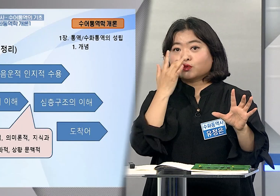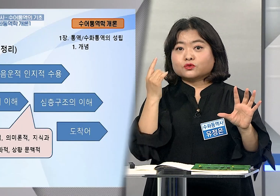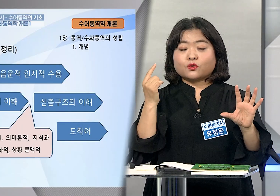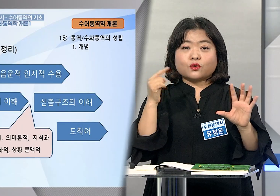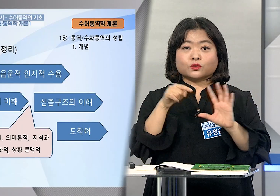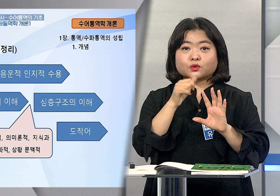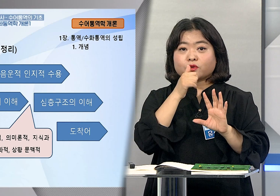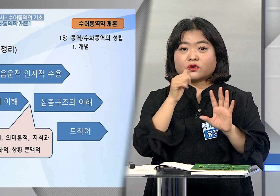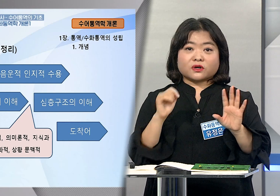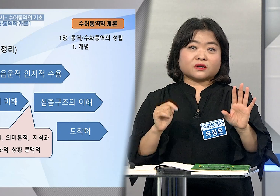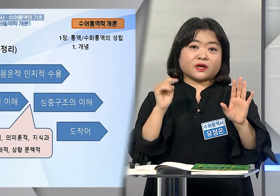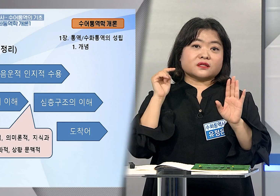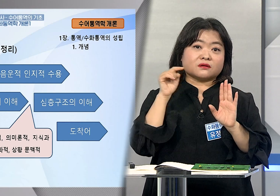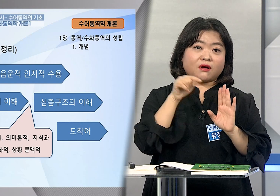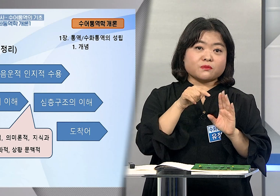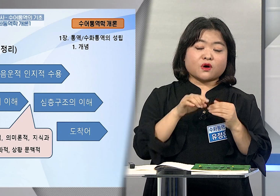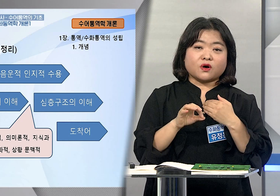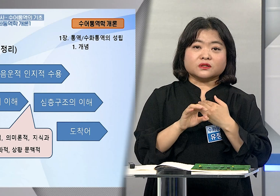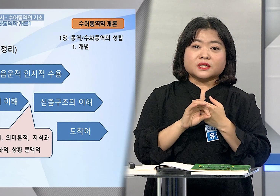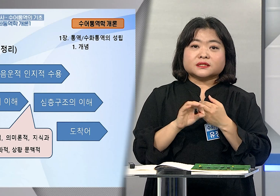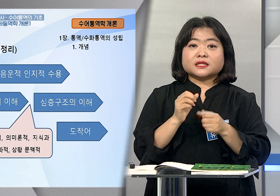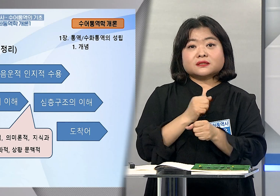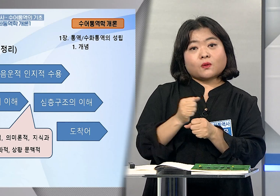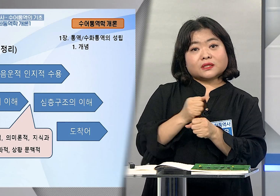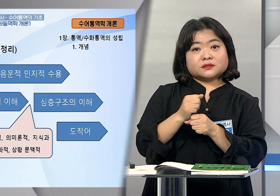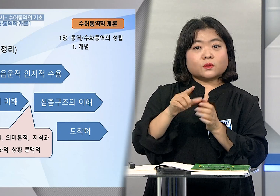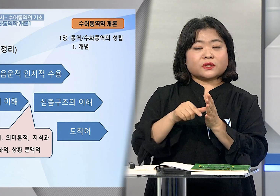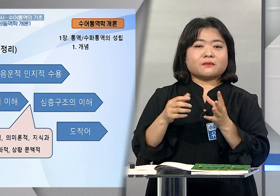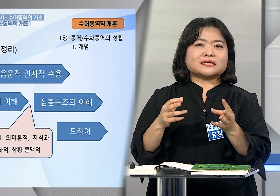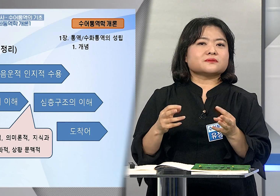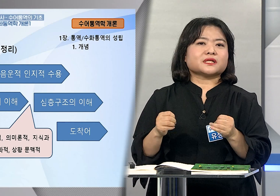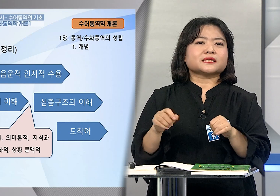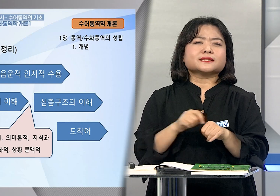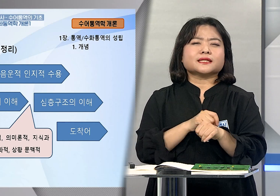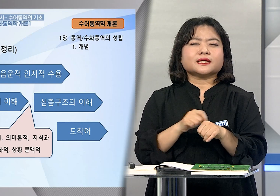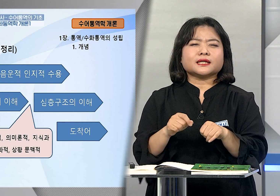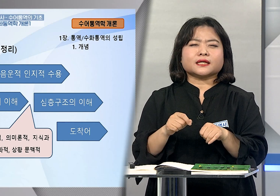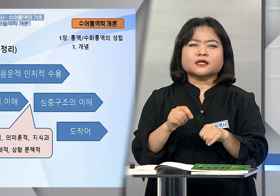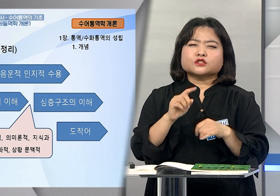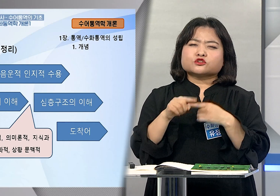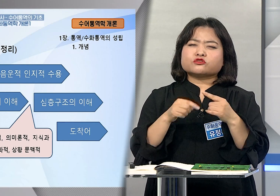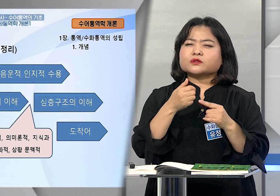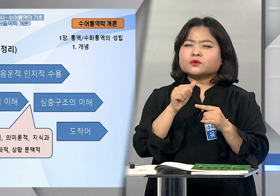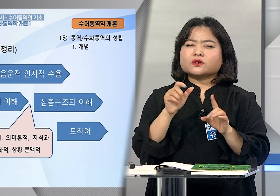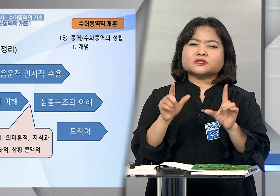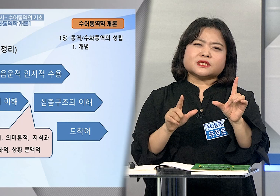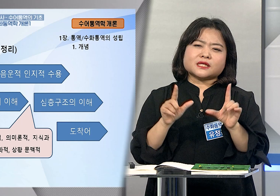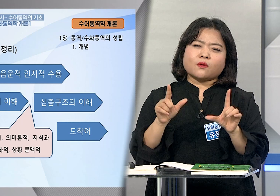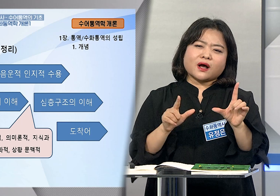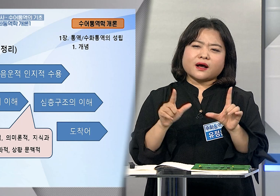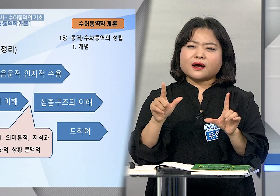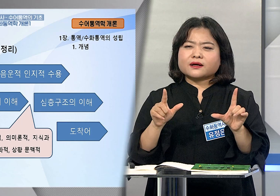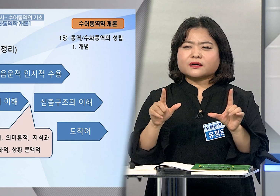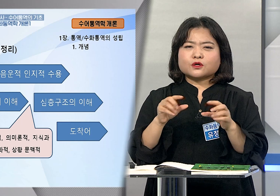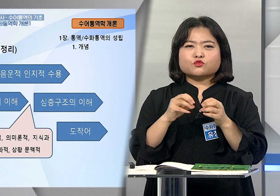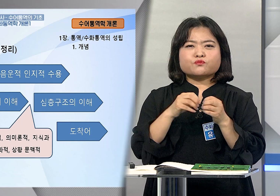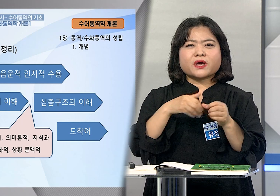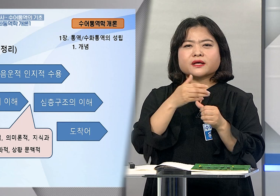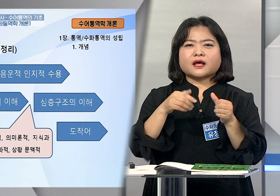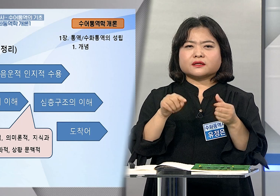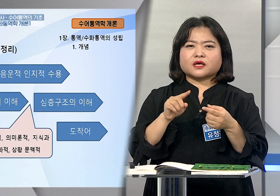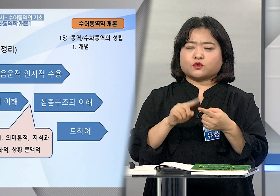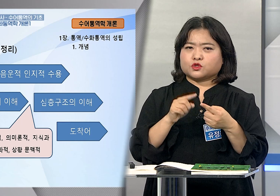상황을 모르고 통역에 들어가면 사실 당황스러울 때가 많습니다. 특히 수화 통역은 이